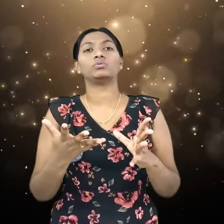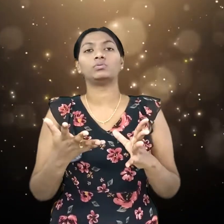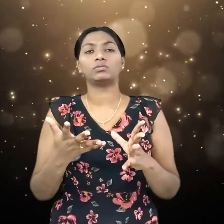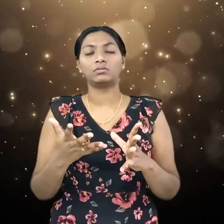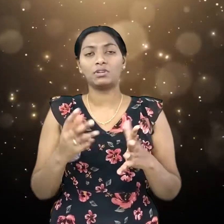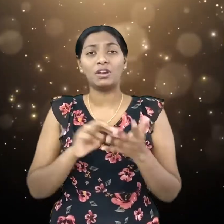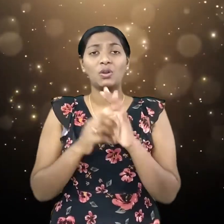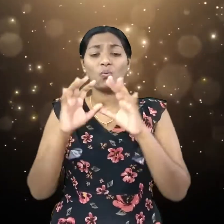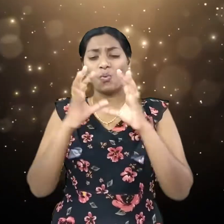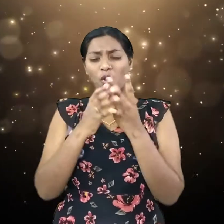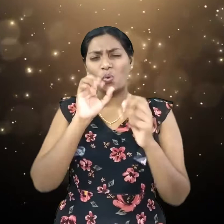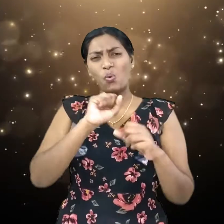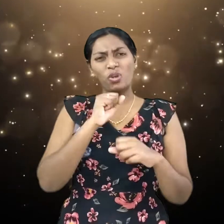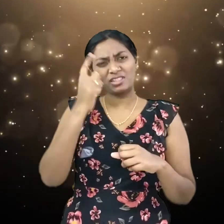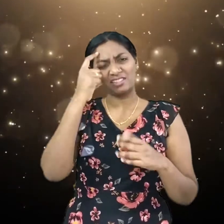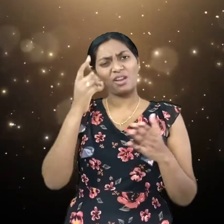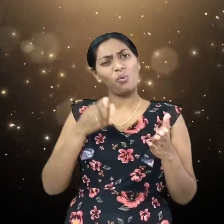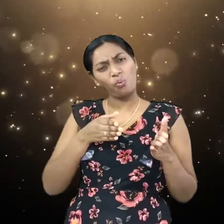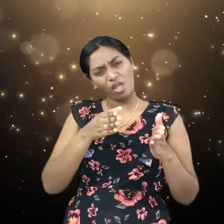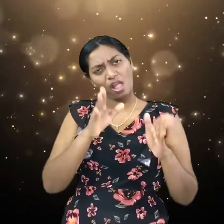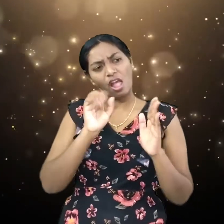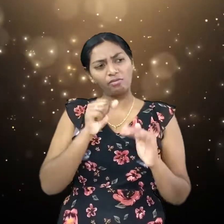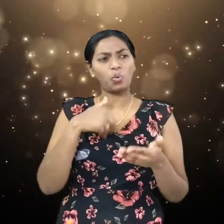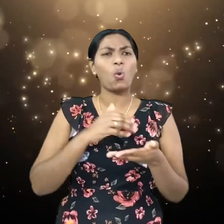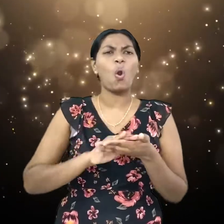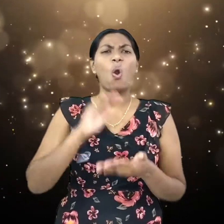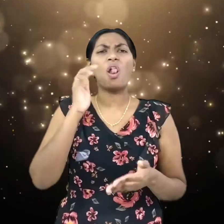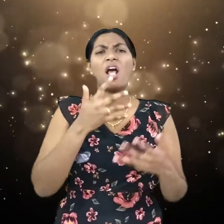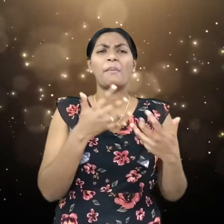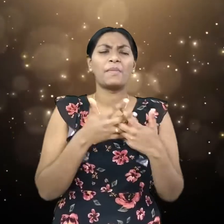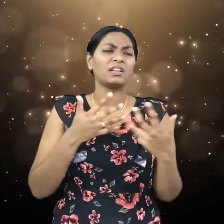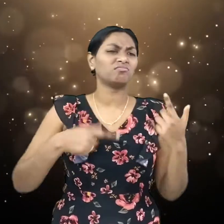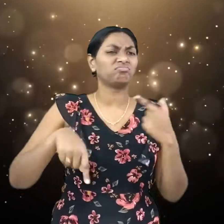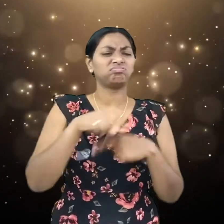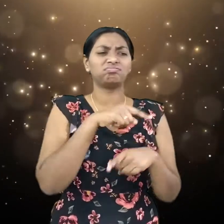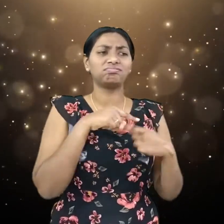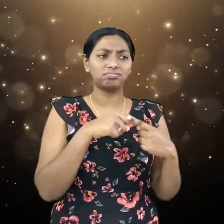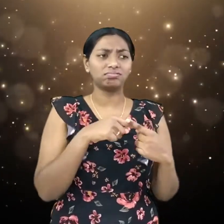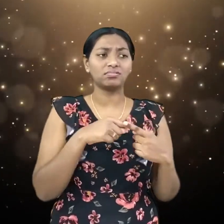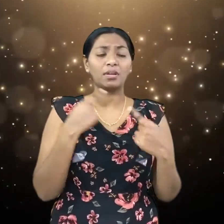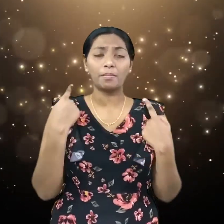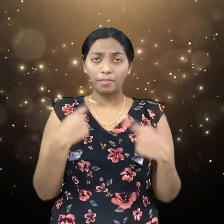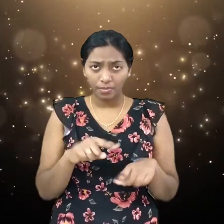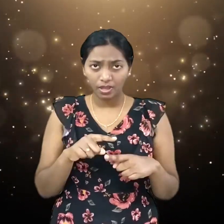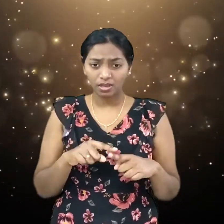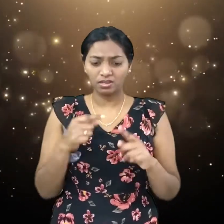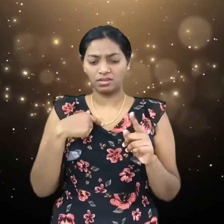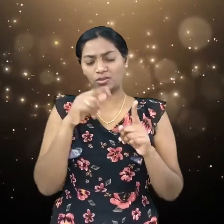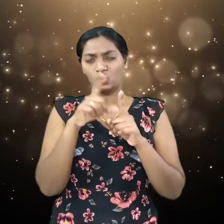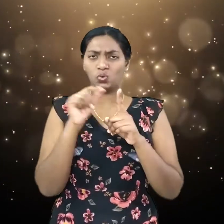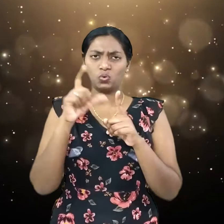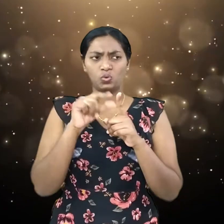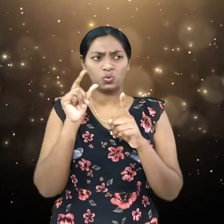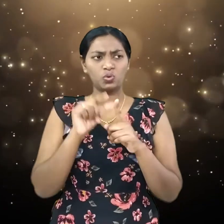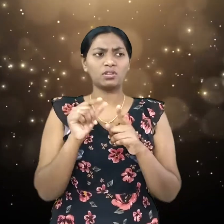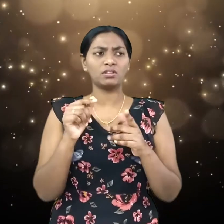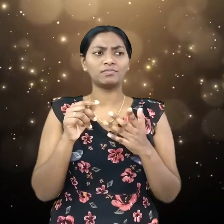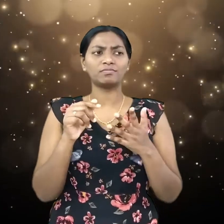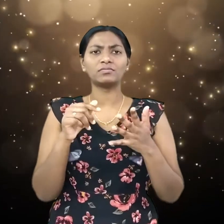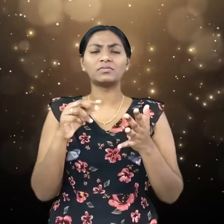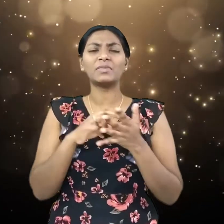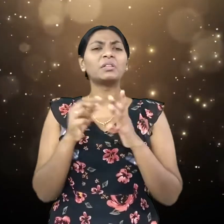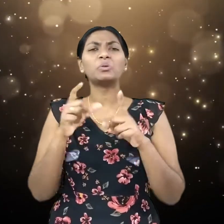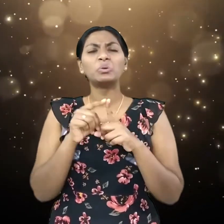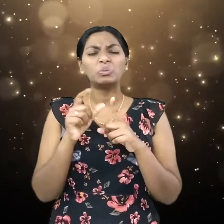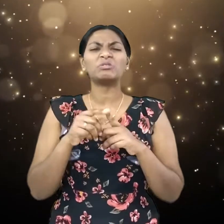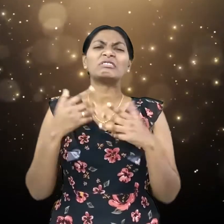यू नो, दुनिया की अपनी एक सोच है जिसके द्वारा वो पले बड़े हैं, और जब वो कुछ करते हैं तो दे डू इट्स